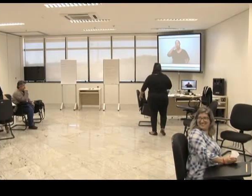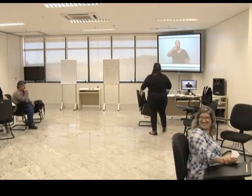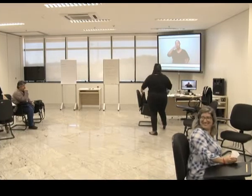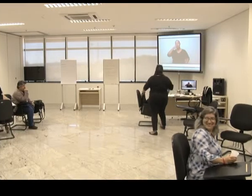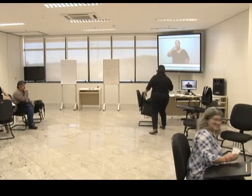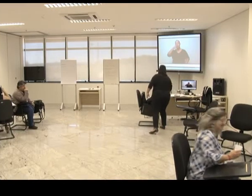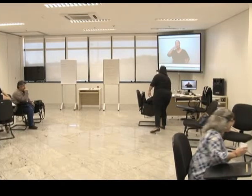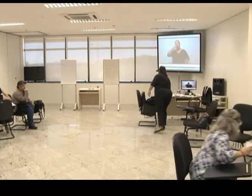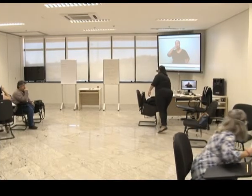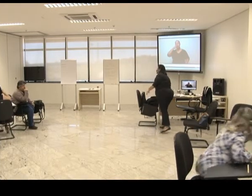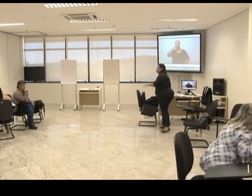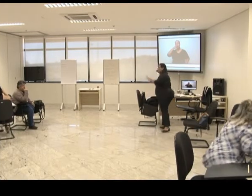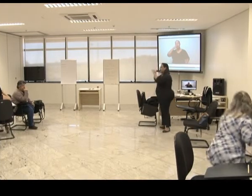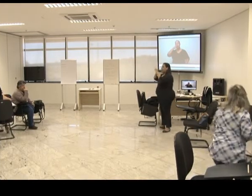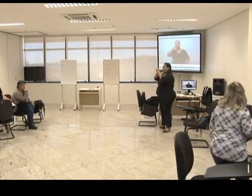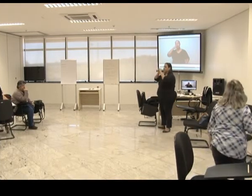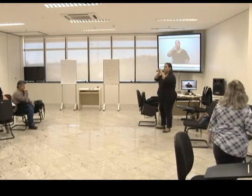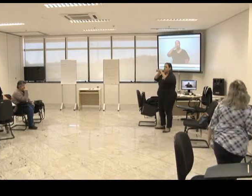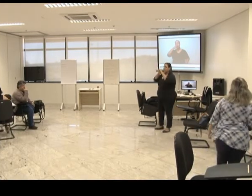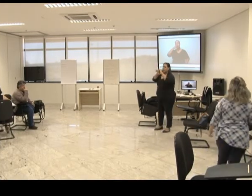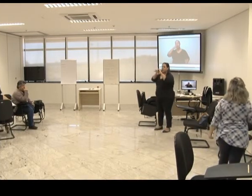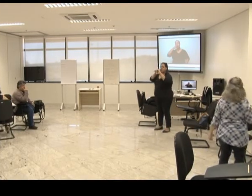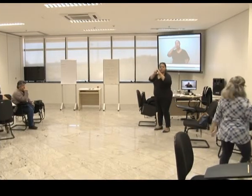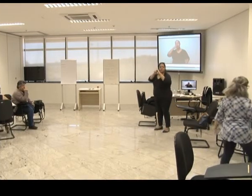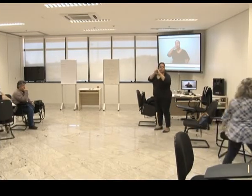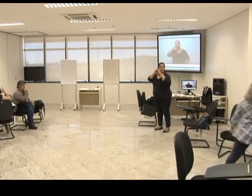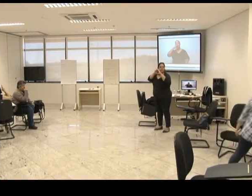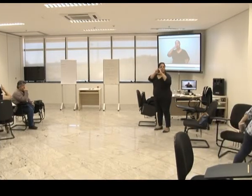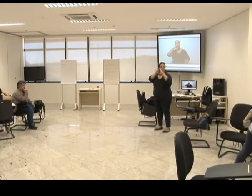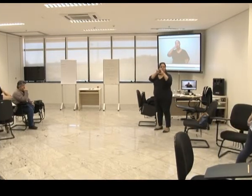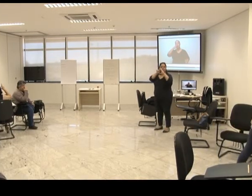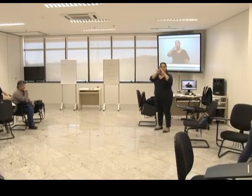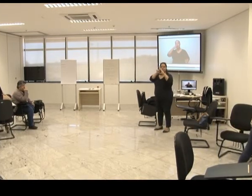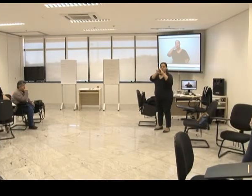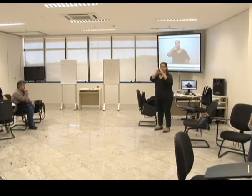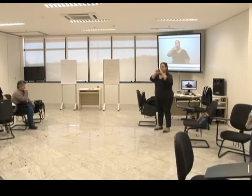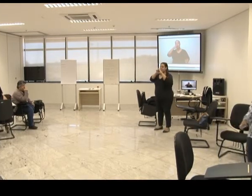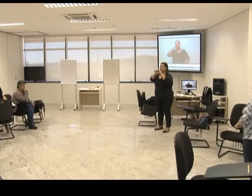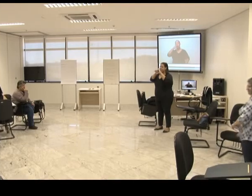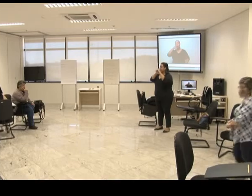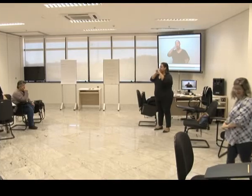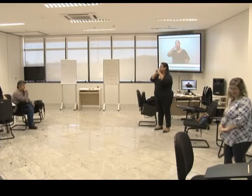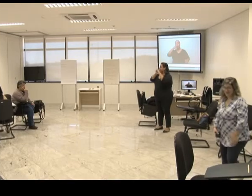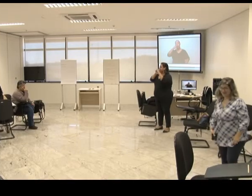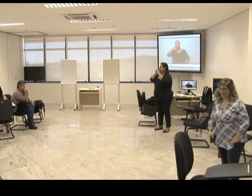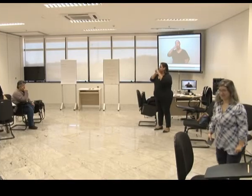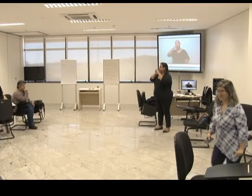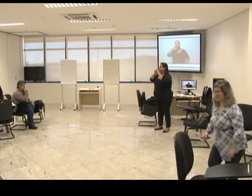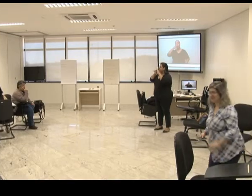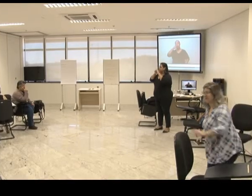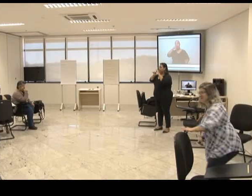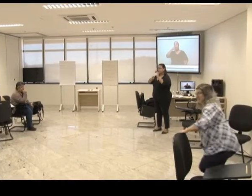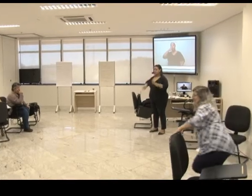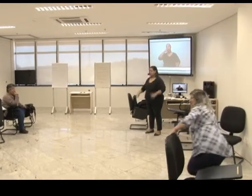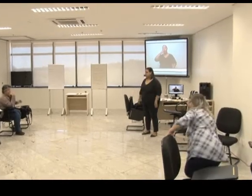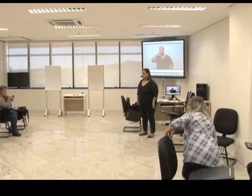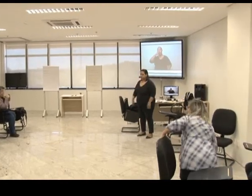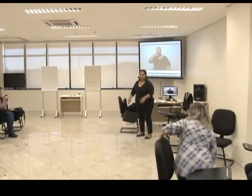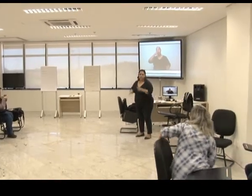Para todos vocês, ó. Pli, pli. Pli, pli. Pli, pli, não sei as outras.